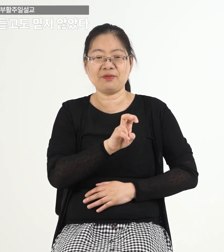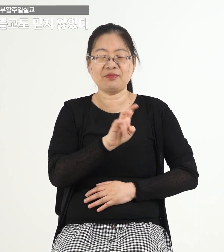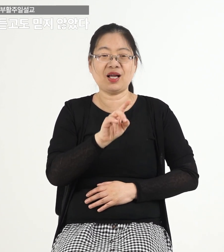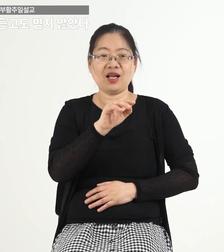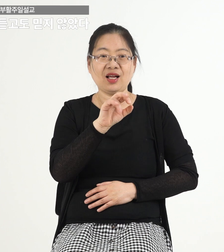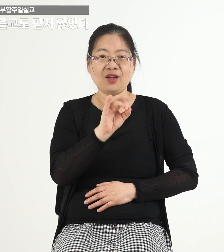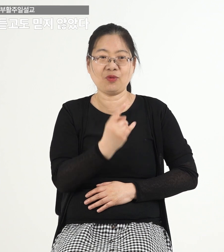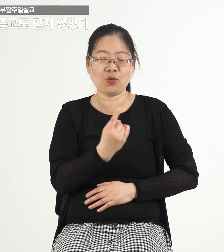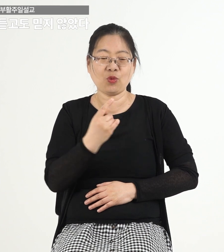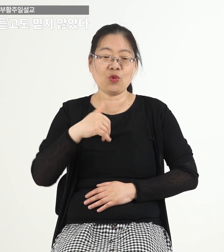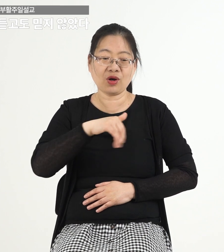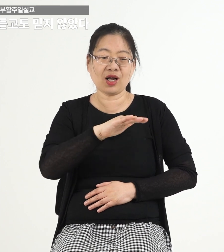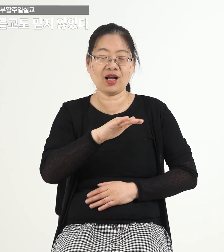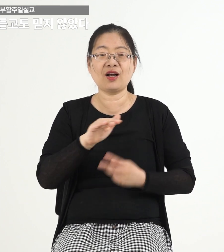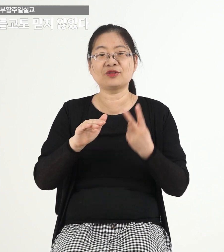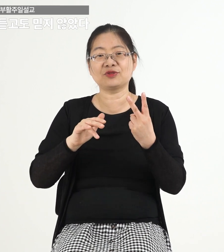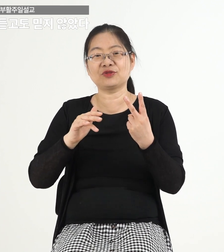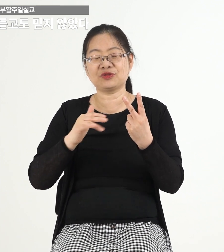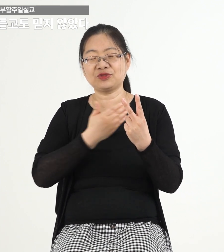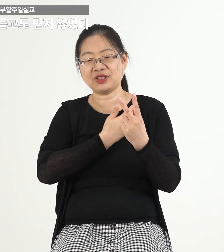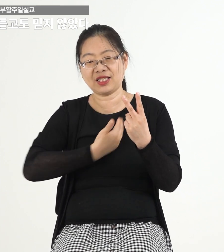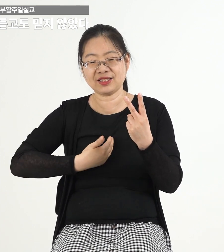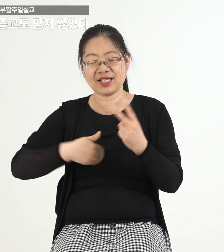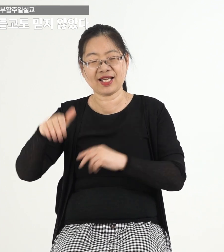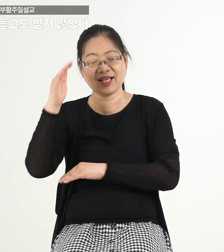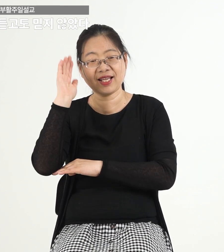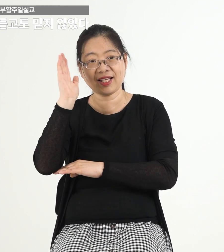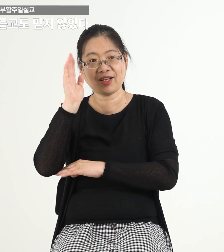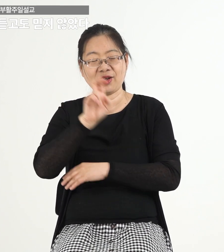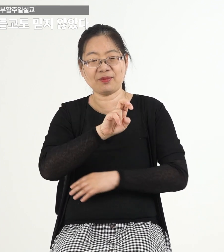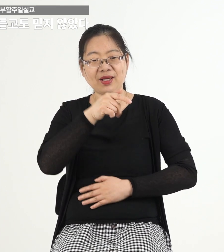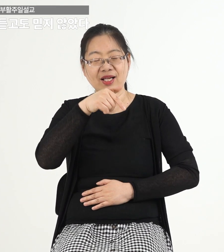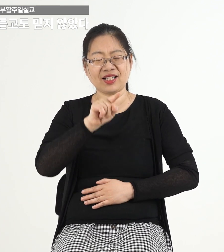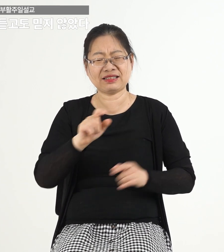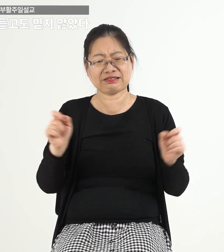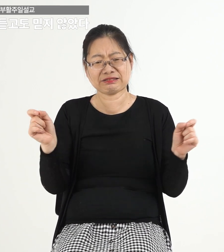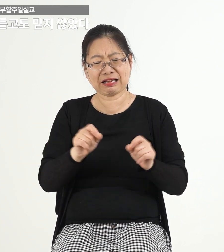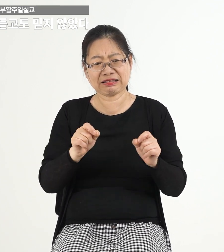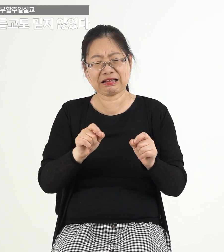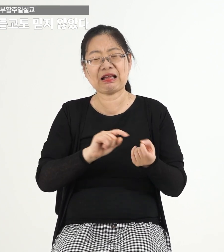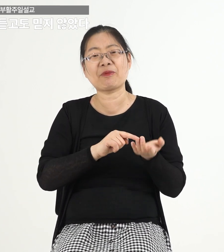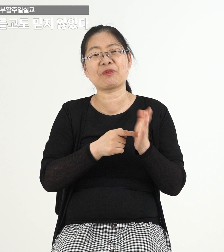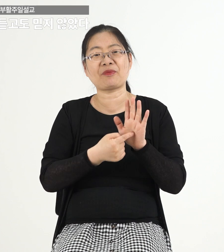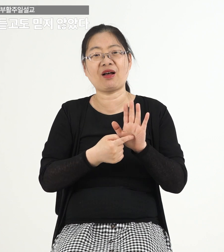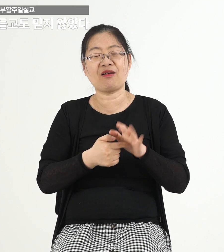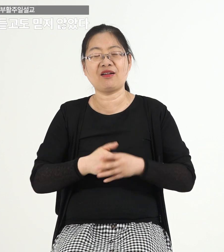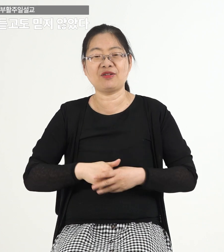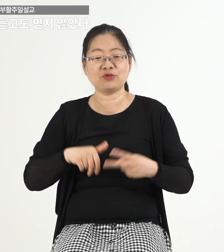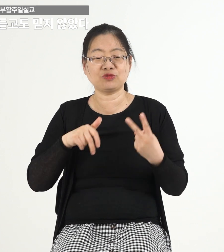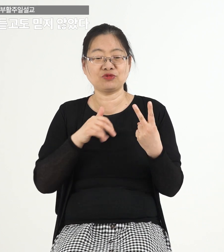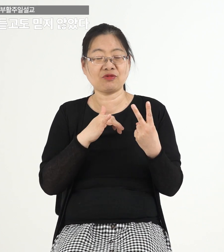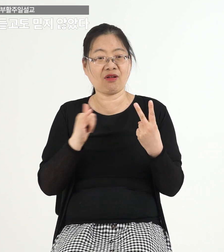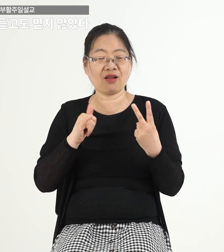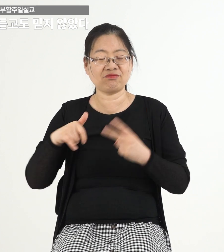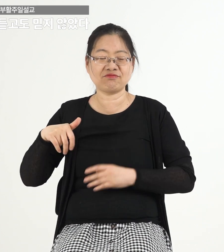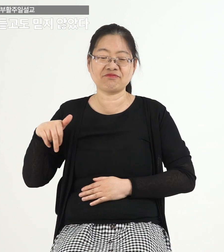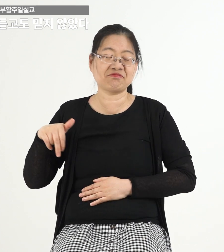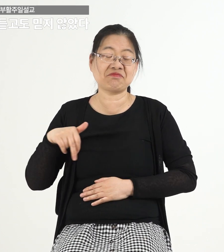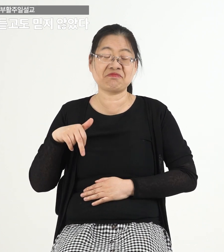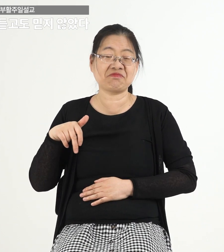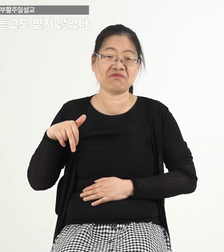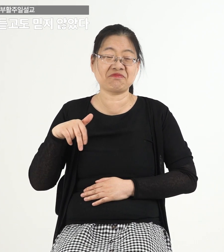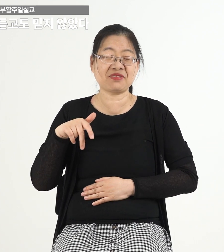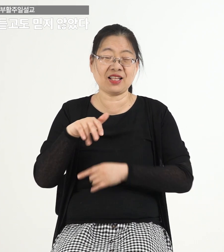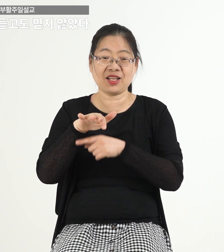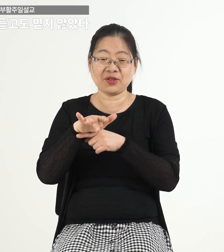도상으로 가던 두 제자의 이야기를 마가는 짤막하게 기술한 겁니다. 두 사람이 걸어서 시골로